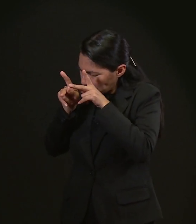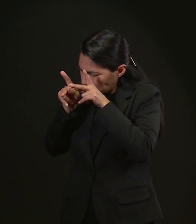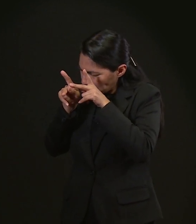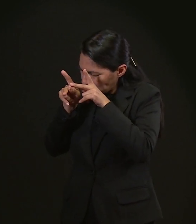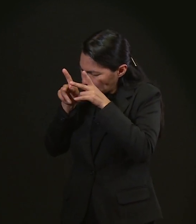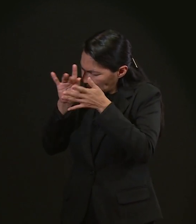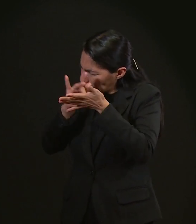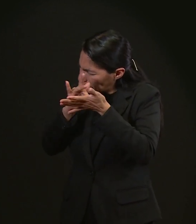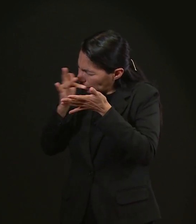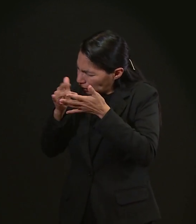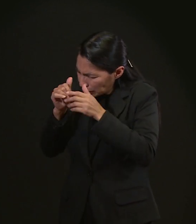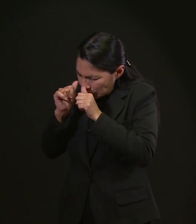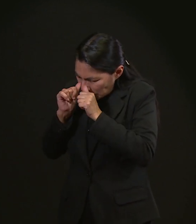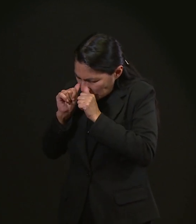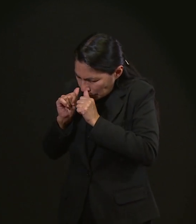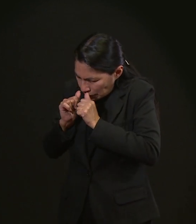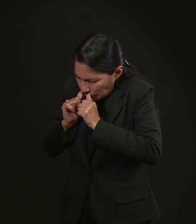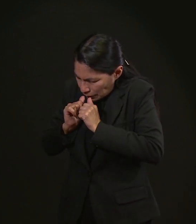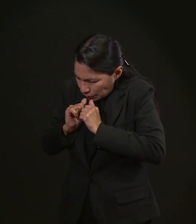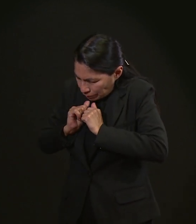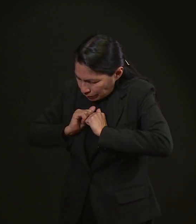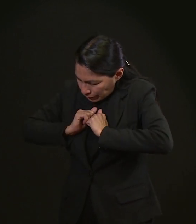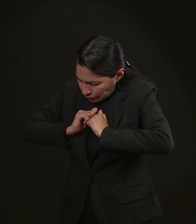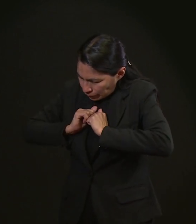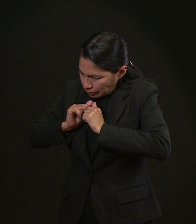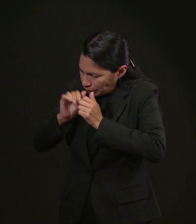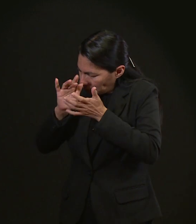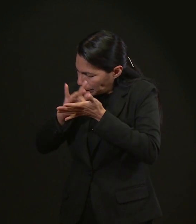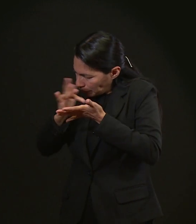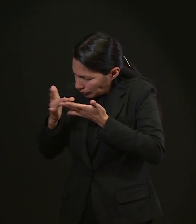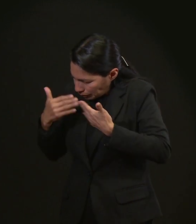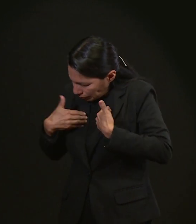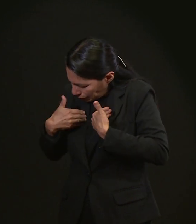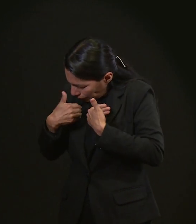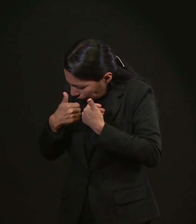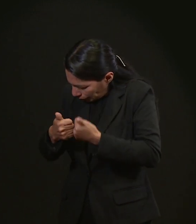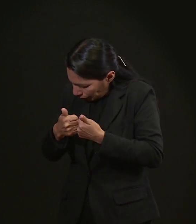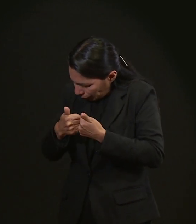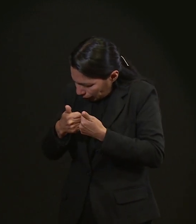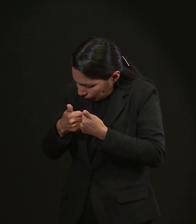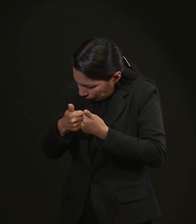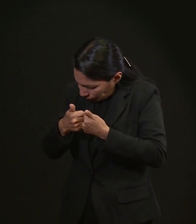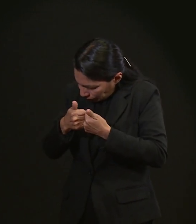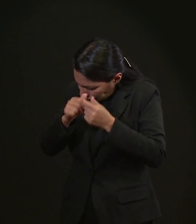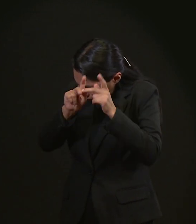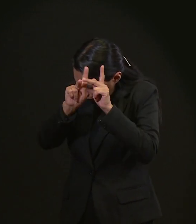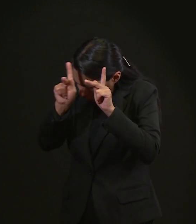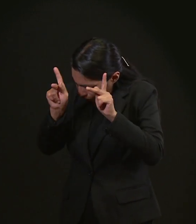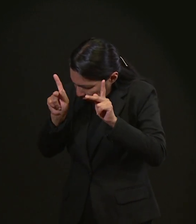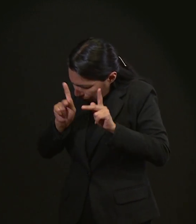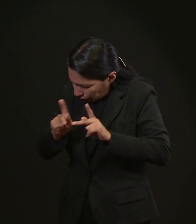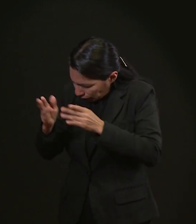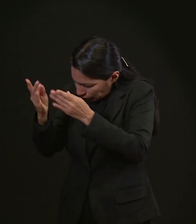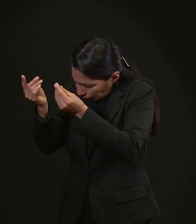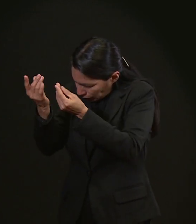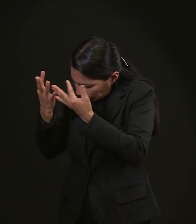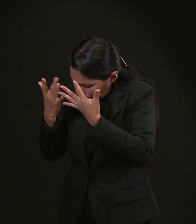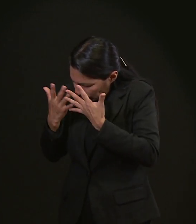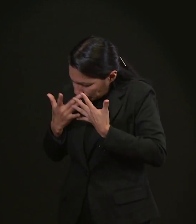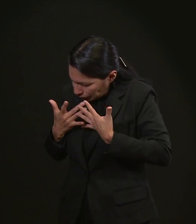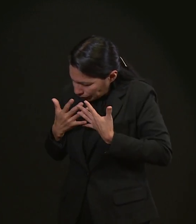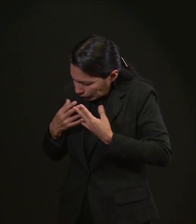contigo gracias por escucharnos gracias por comprendernos gracias por darnos paz